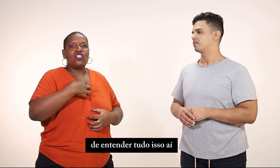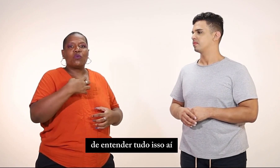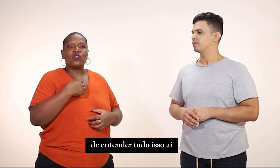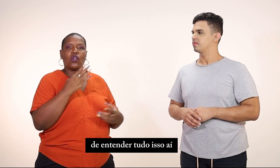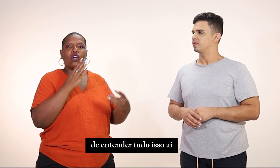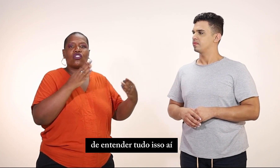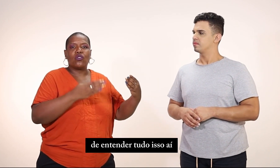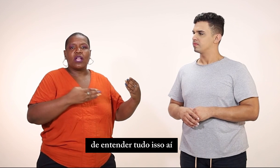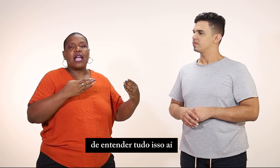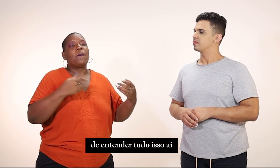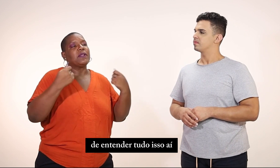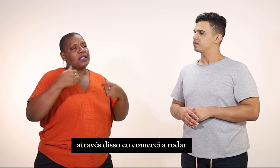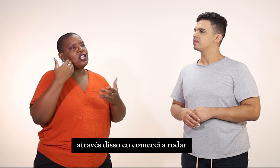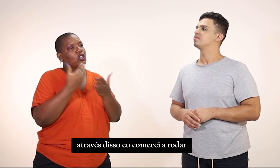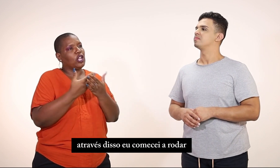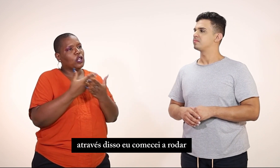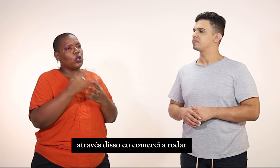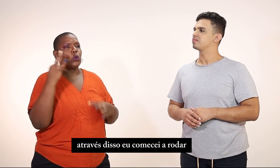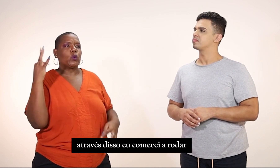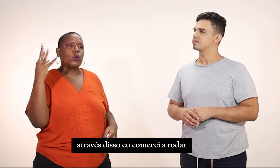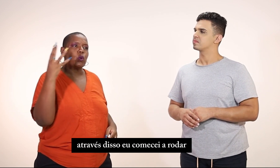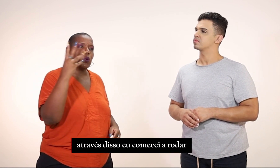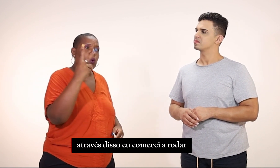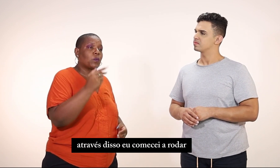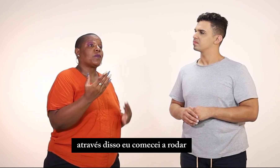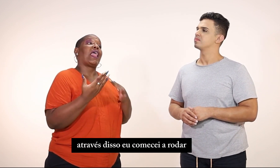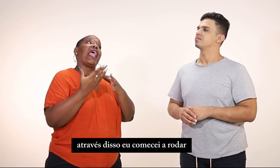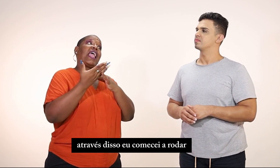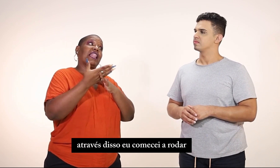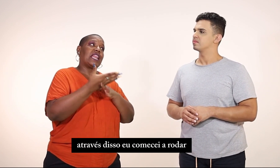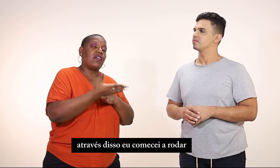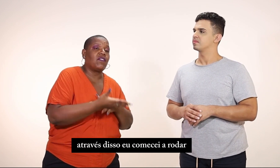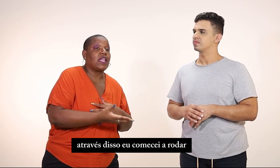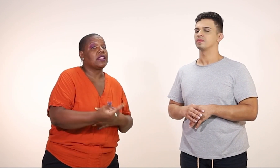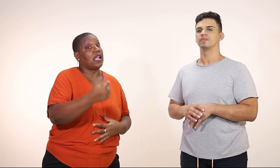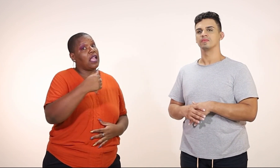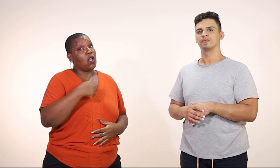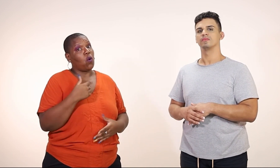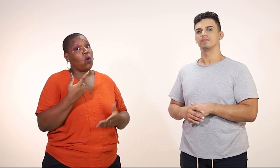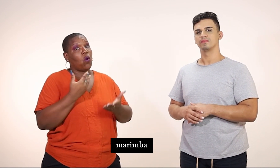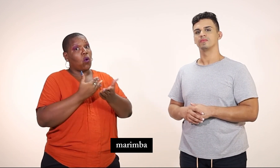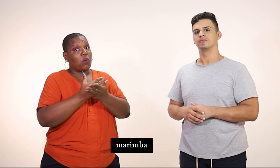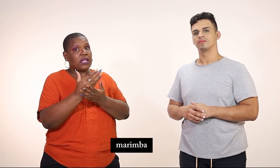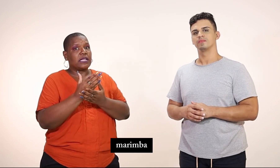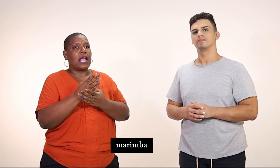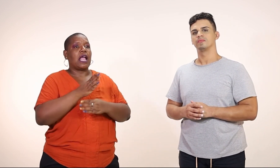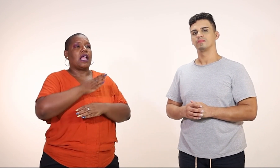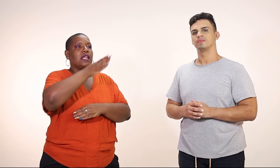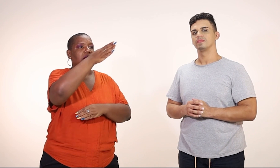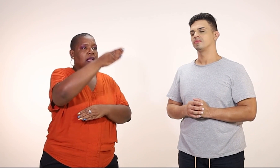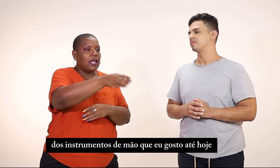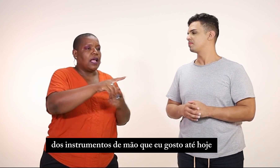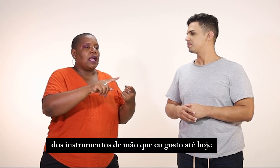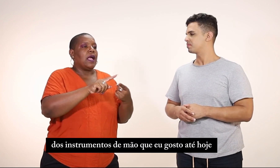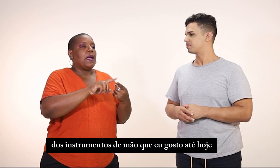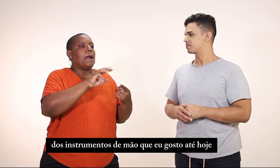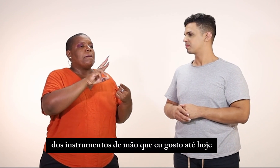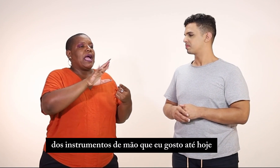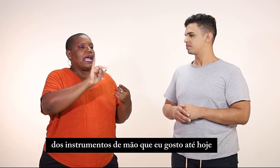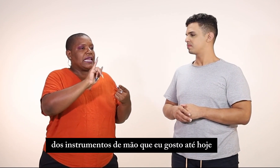tudo isso. Aí, através disso, eu comecei a rodar. Marimba, os instrumentos de mão, que eu gosto